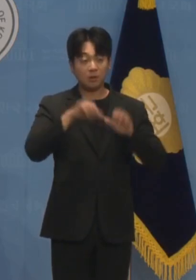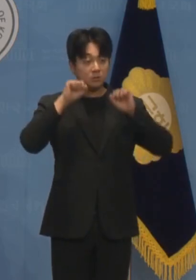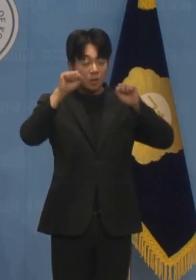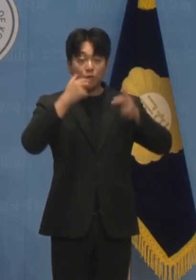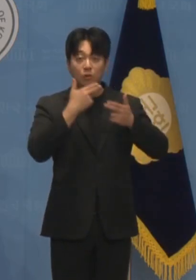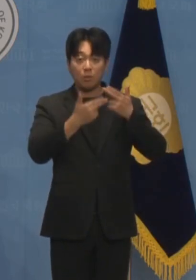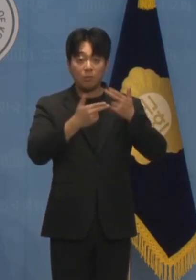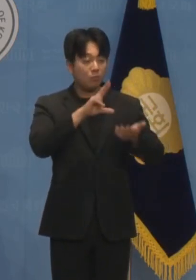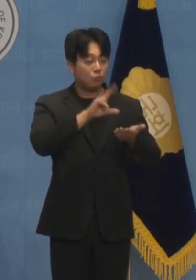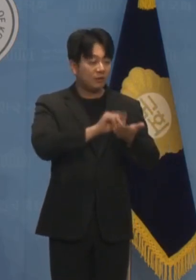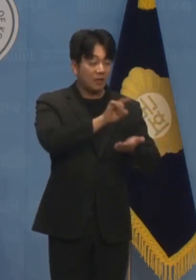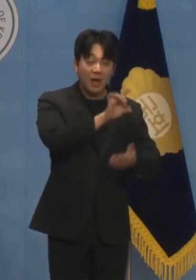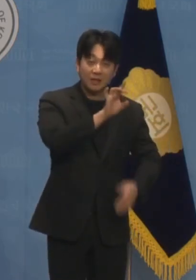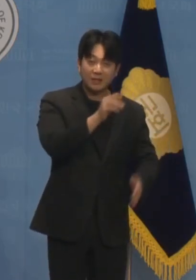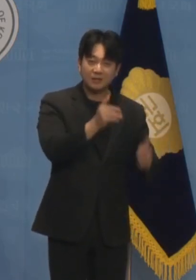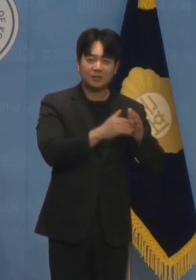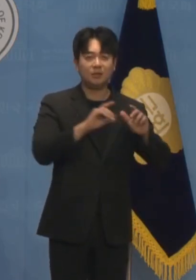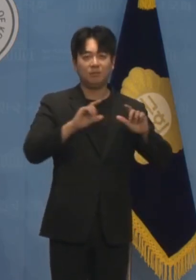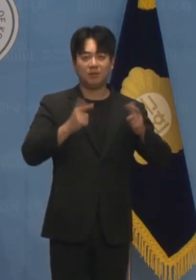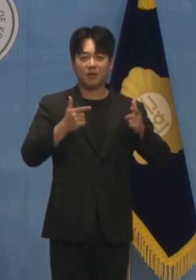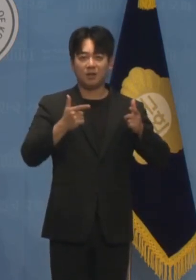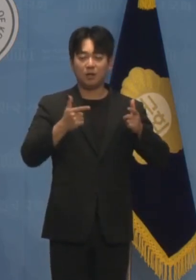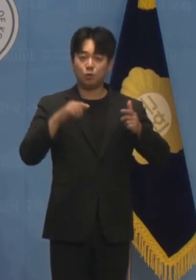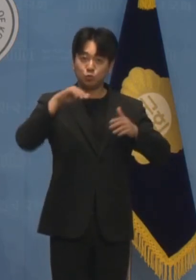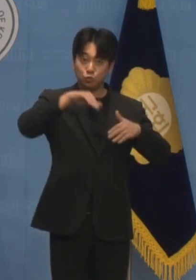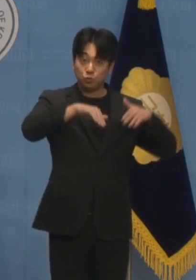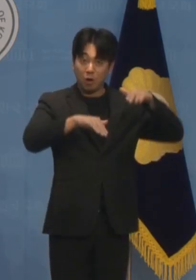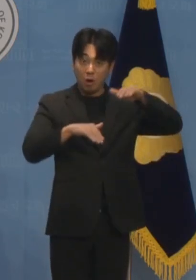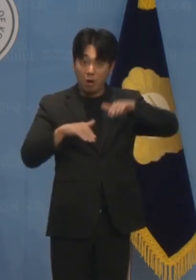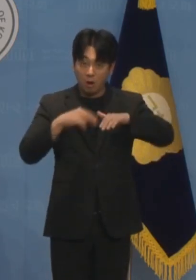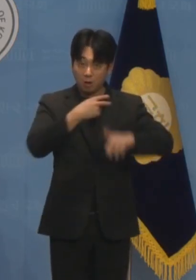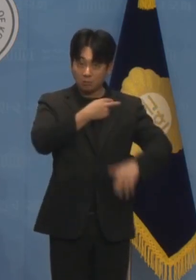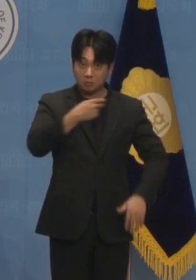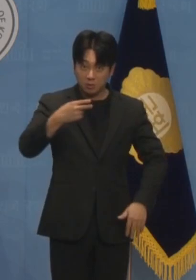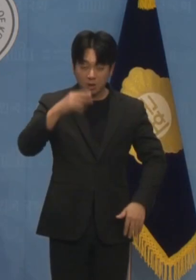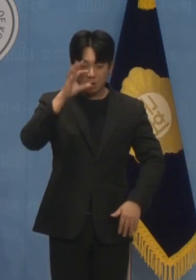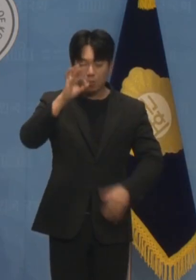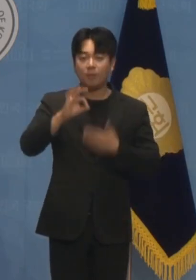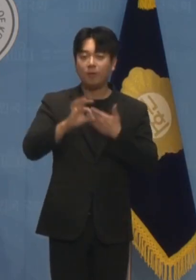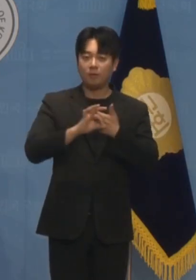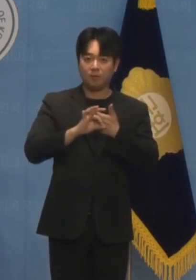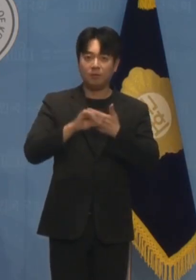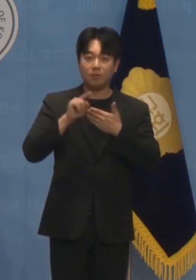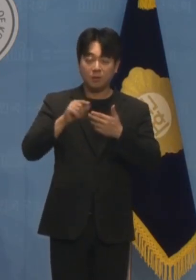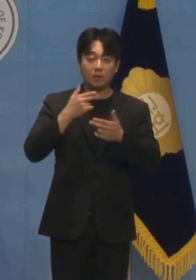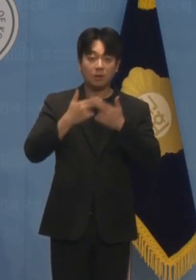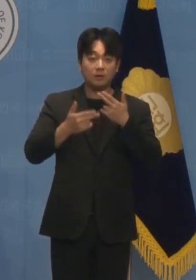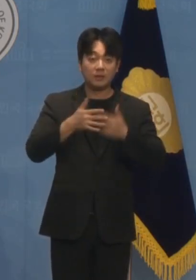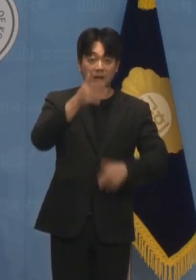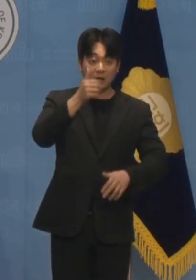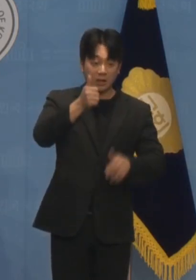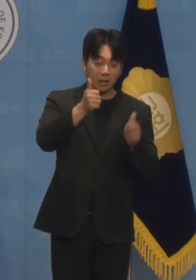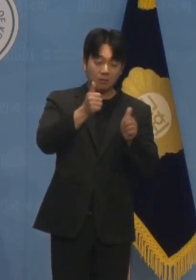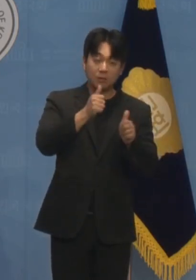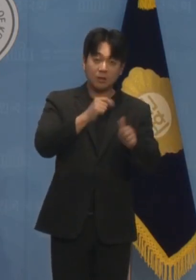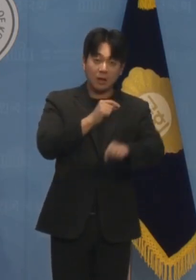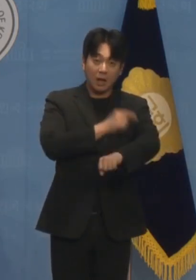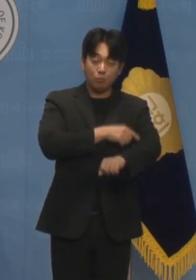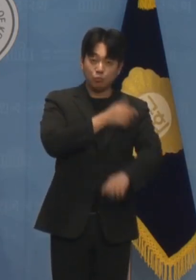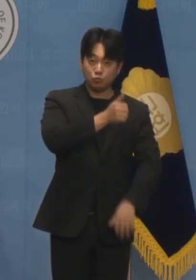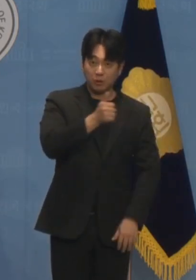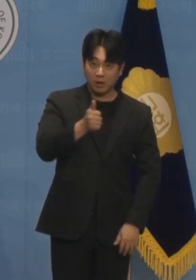그치지 않습니다. 수영연맹은 회장 등 간부 3명이 신입사업 및 사무처장 채용